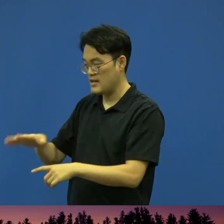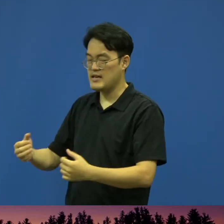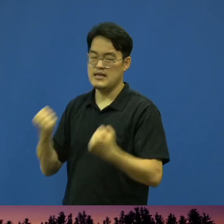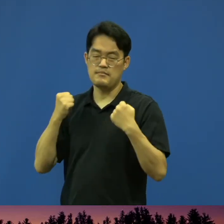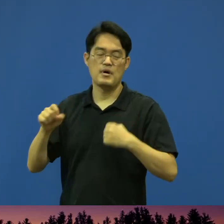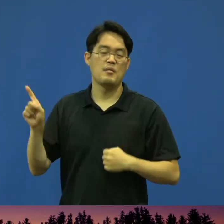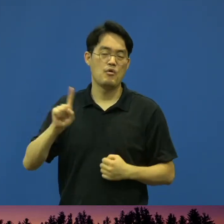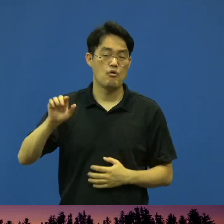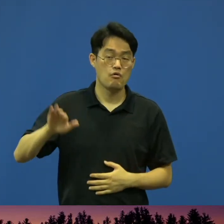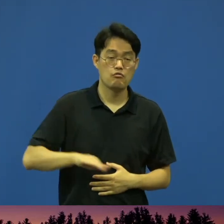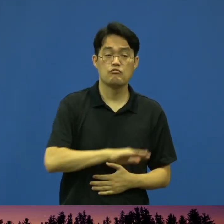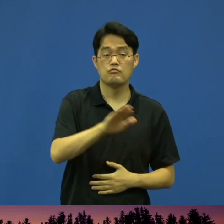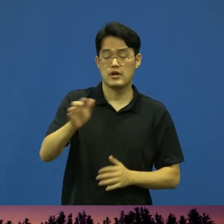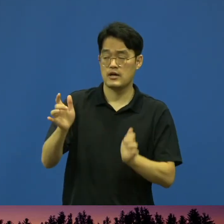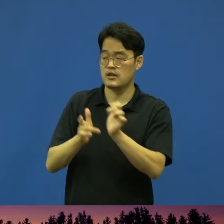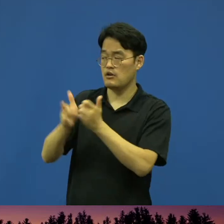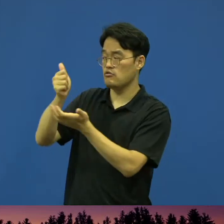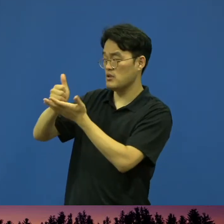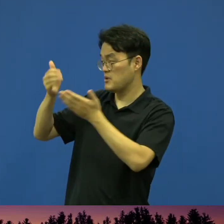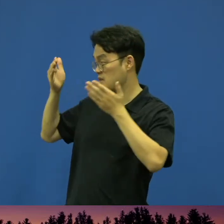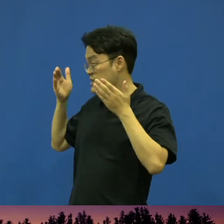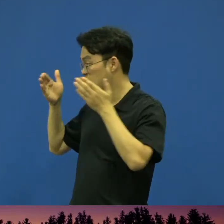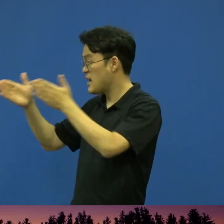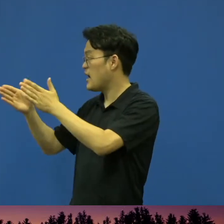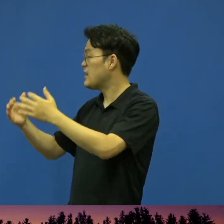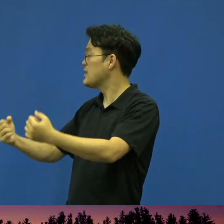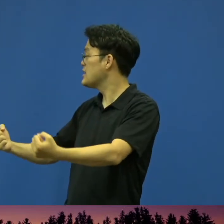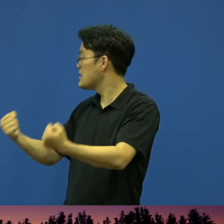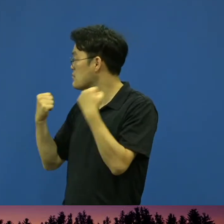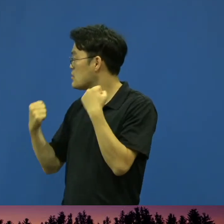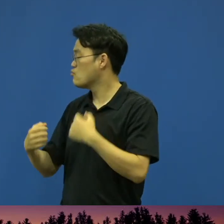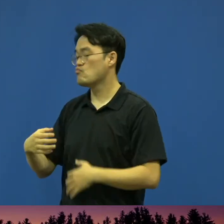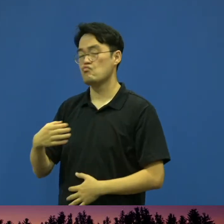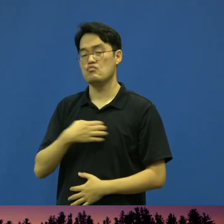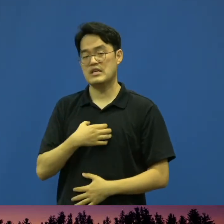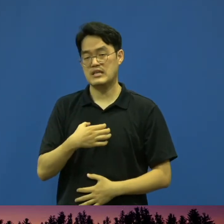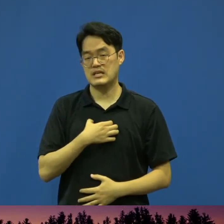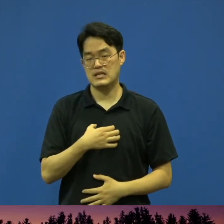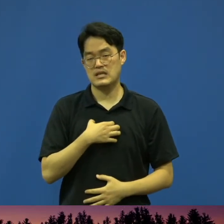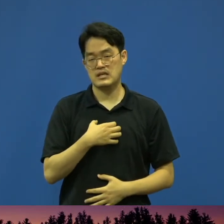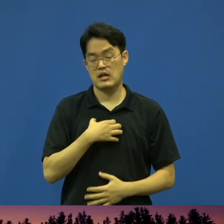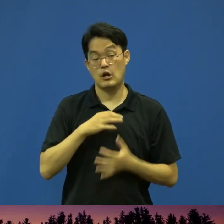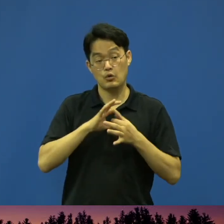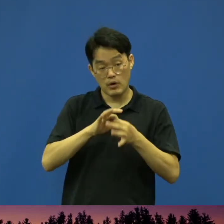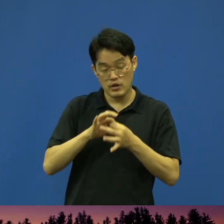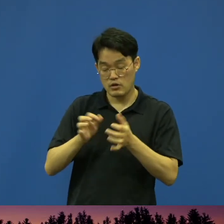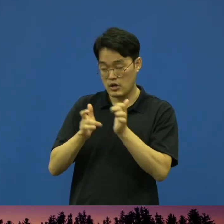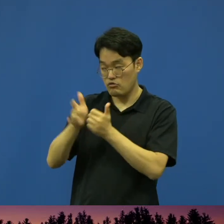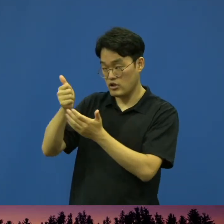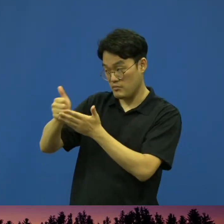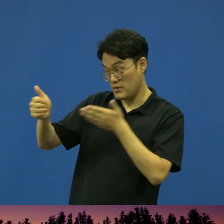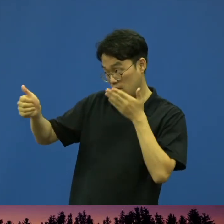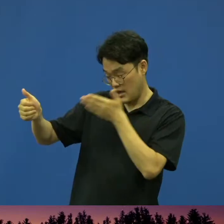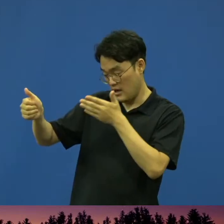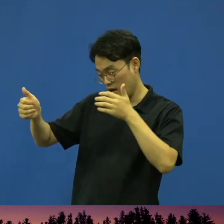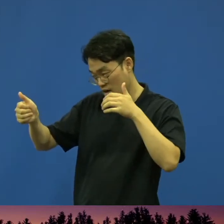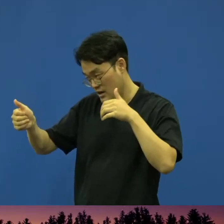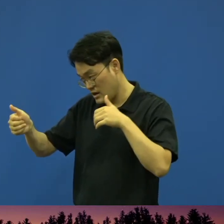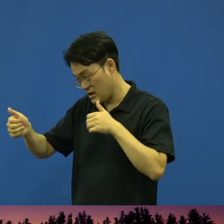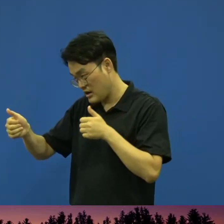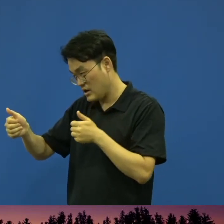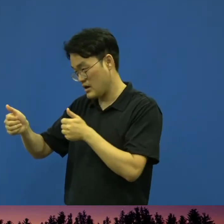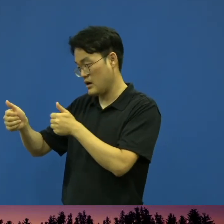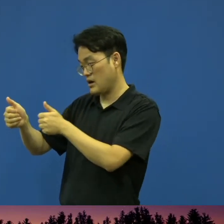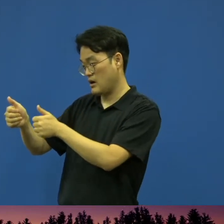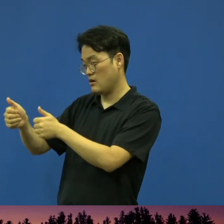우리가 예수님을 향해 가는 힘은 위기에 있었습니다. 그런데 예수님이 우리에게 오는